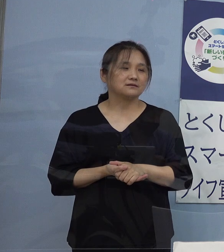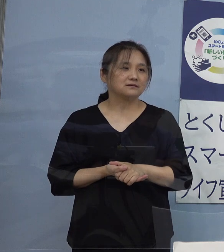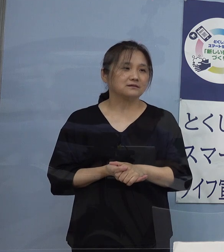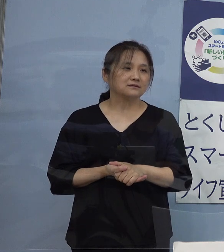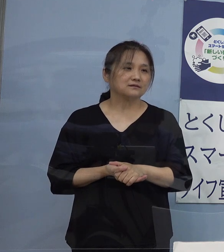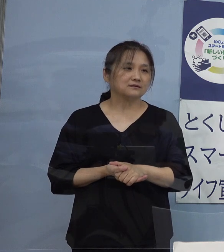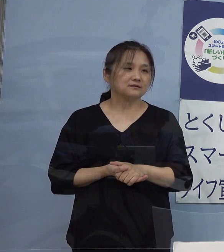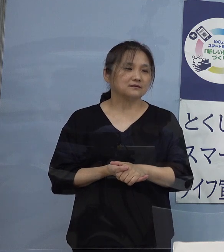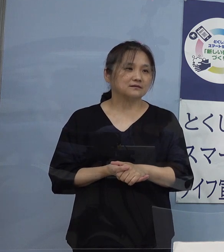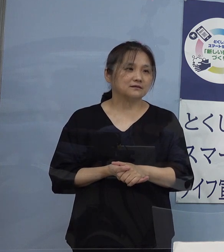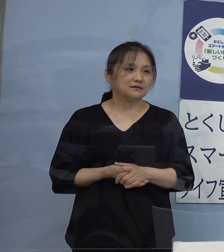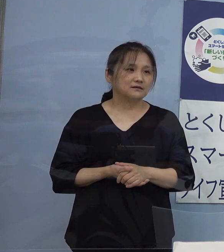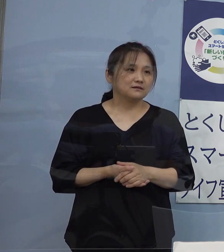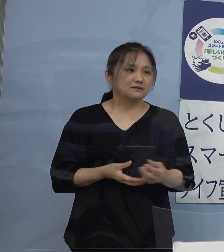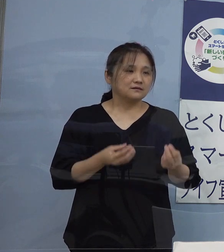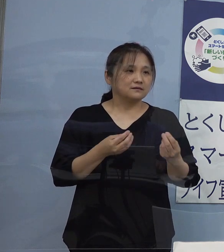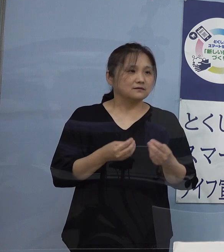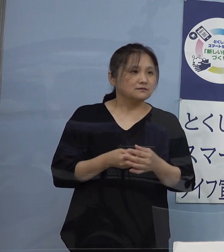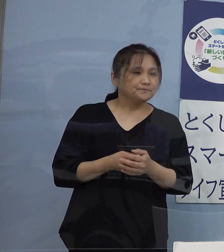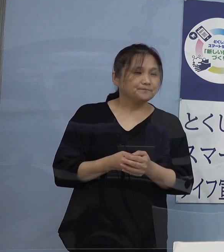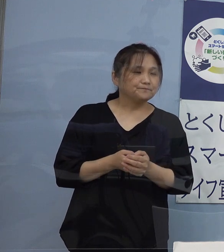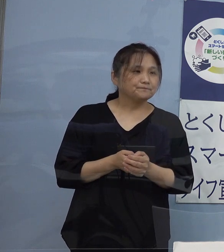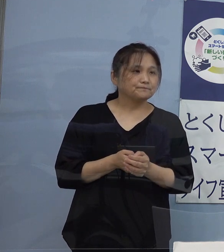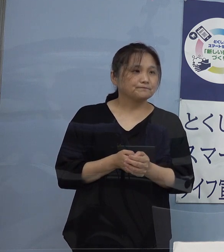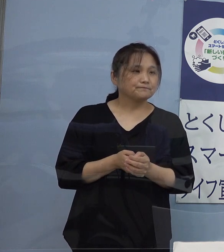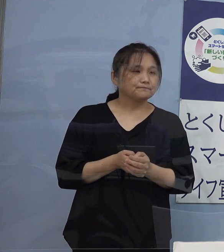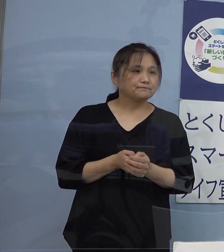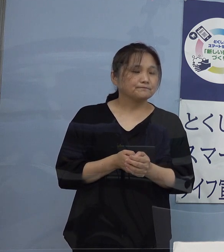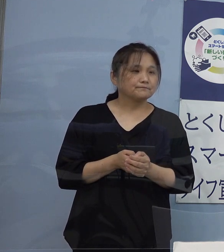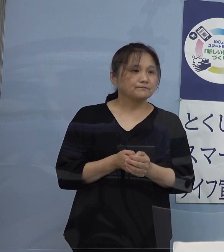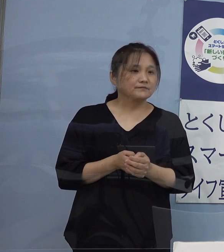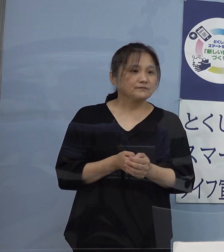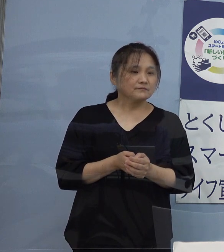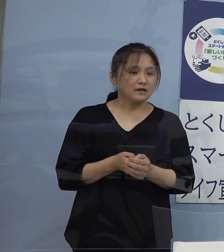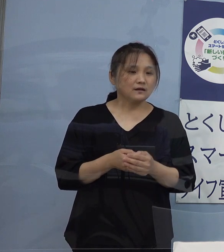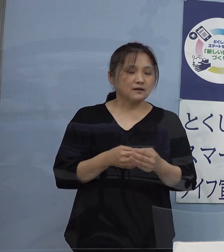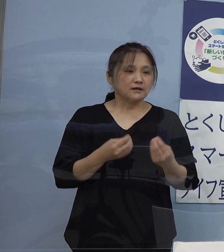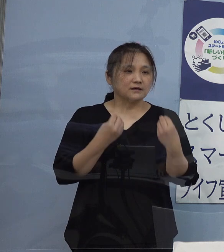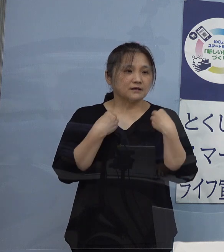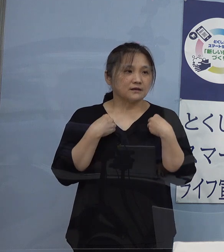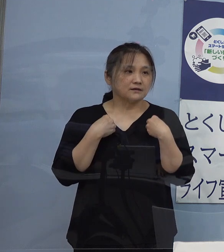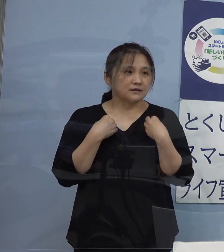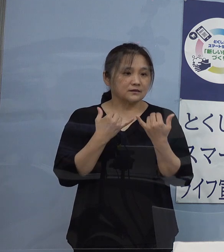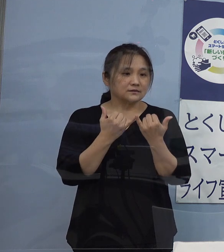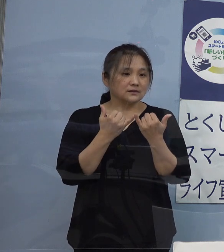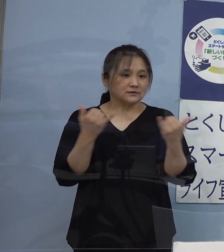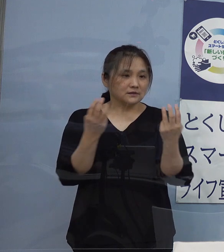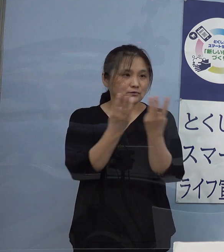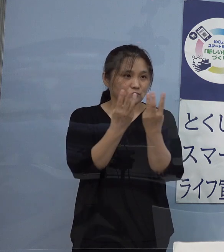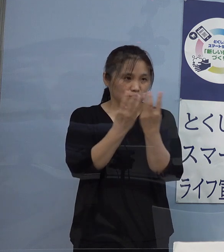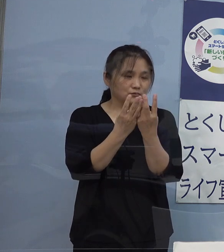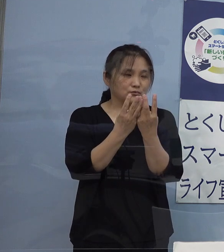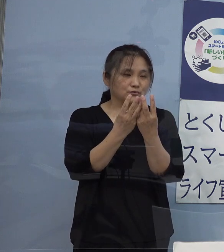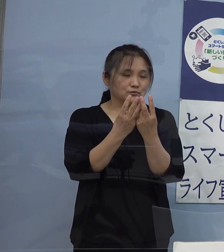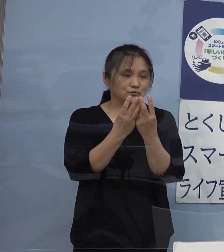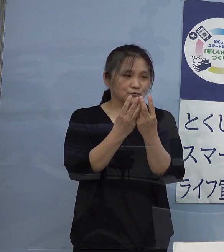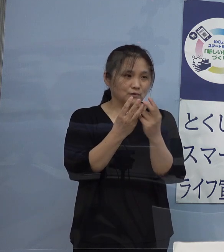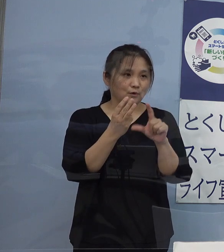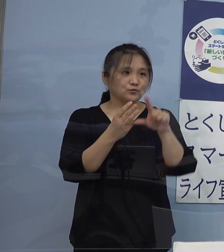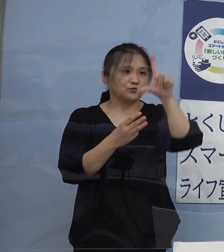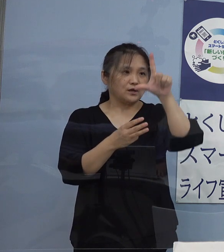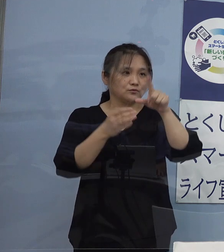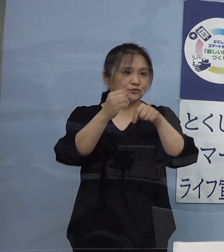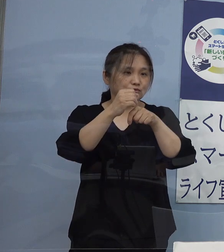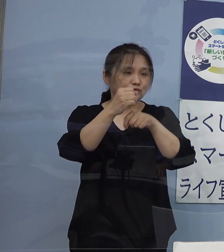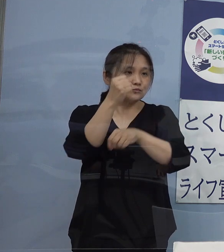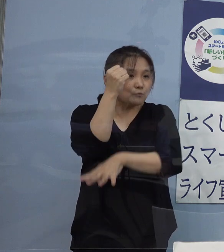その感染者数を押し上げた、まあ、クラスターが4つ発生したわけですけれども、そのすべてにおい